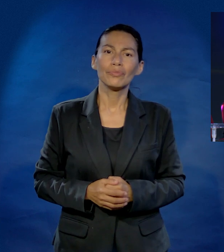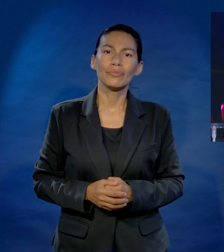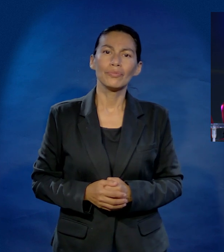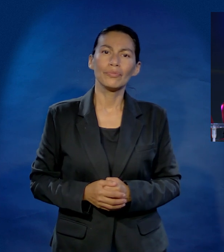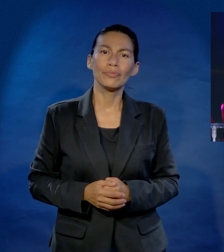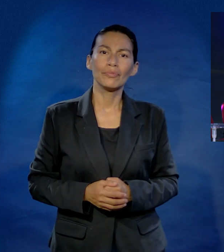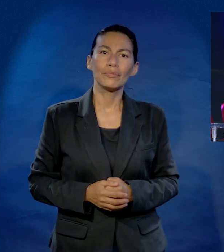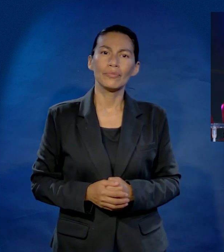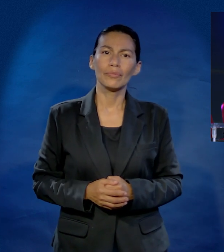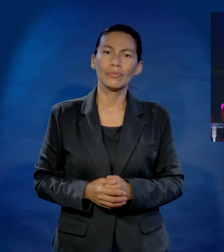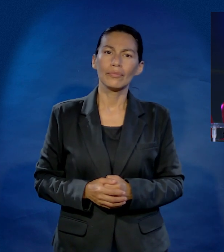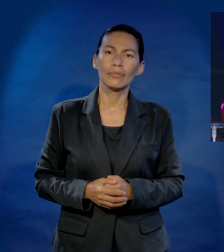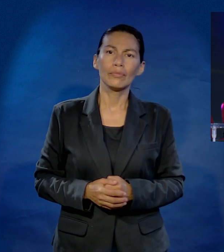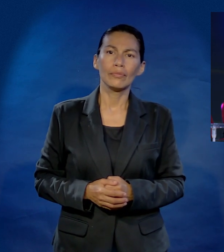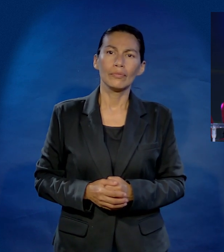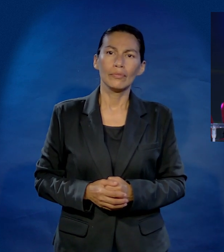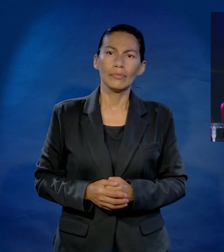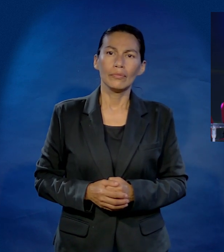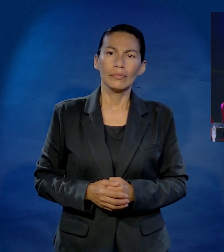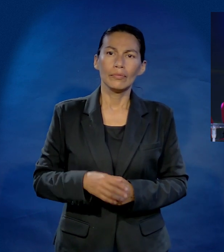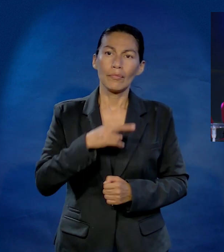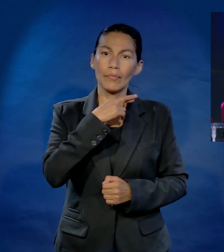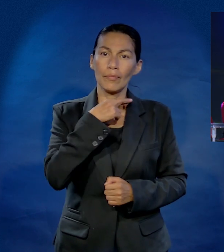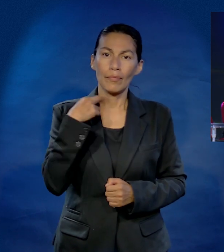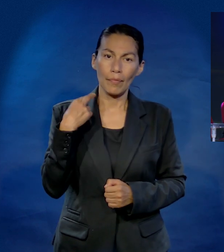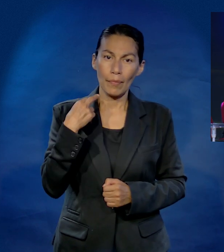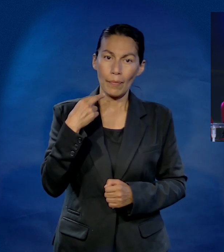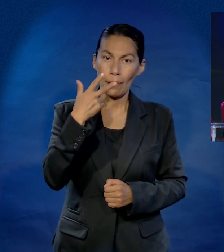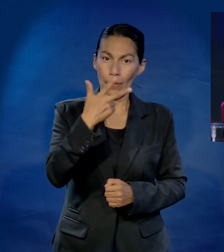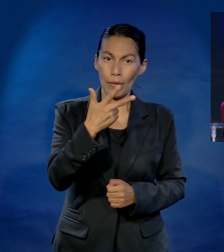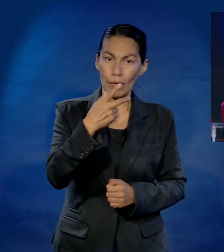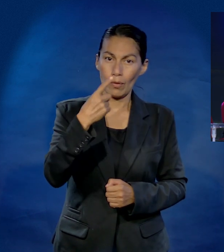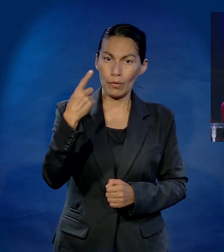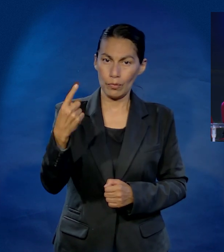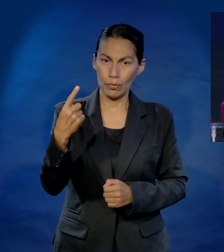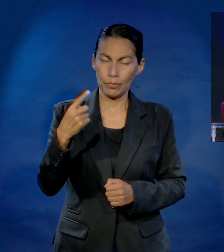es muy importante que todos tengamos claro esta noche.